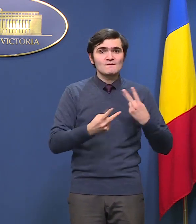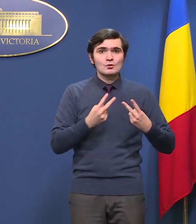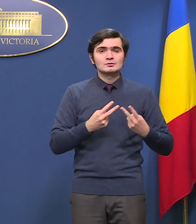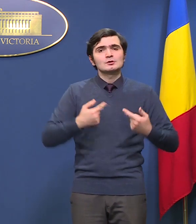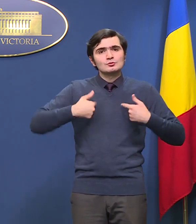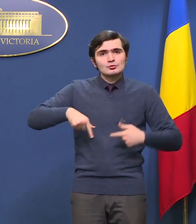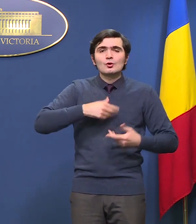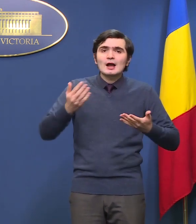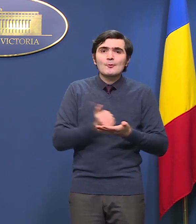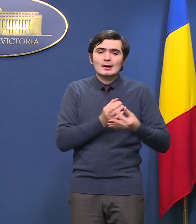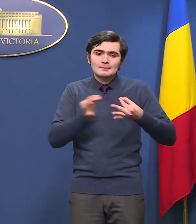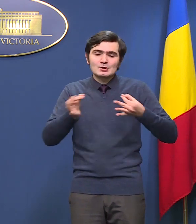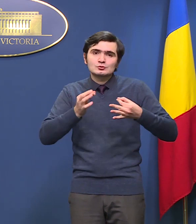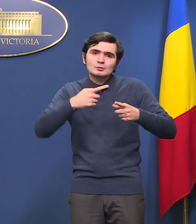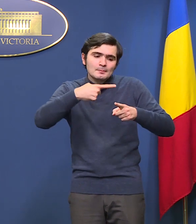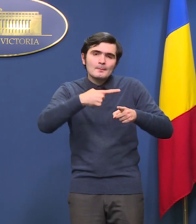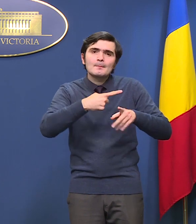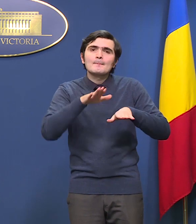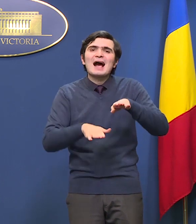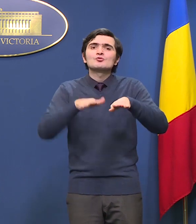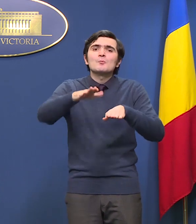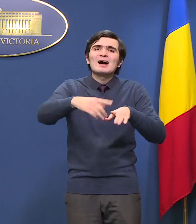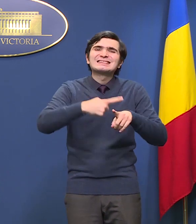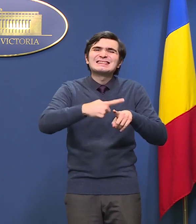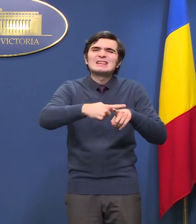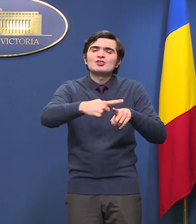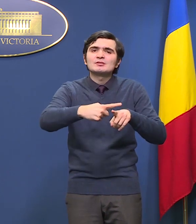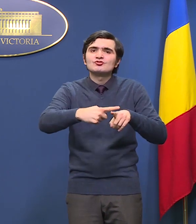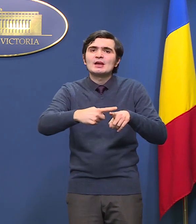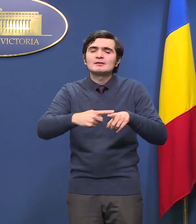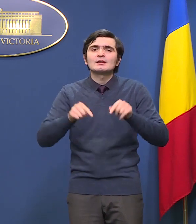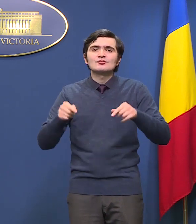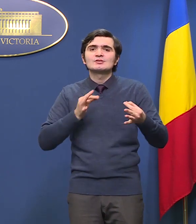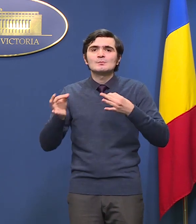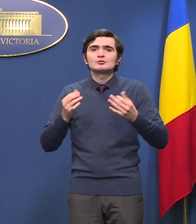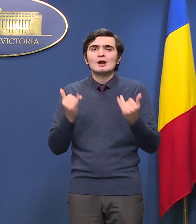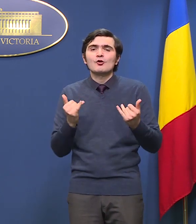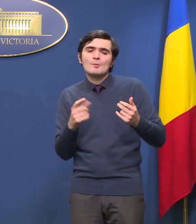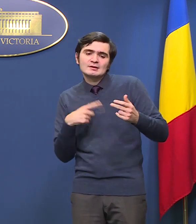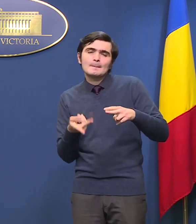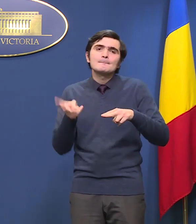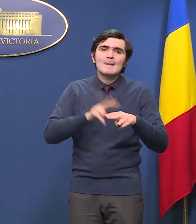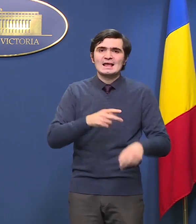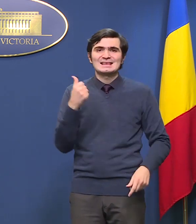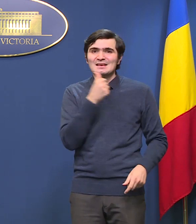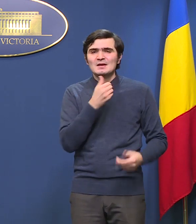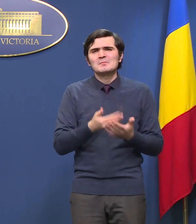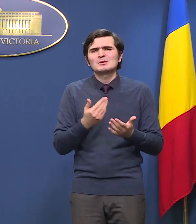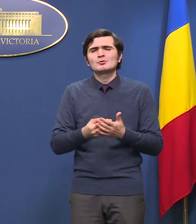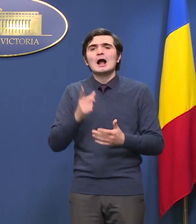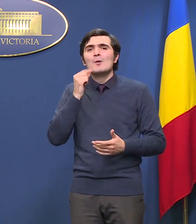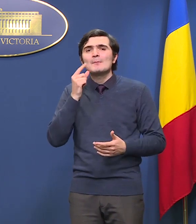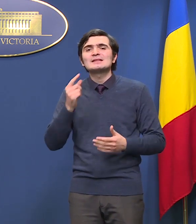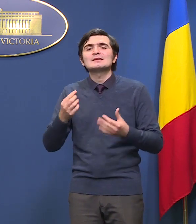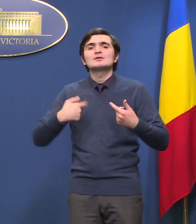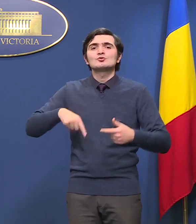graduale, măsuri care încetul cu încetul au devenit din ce în ce mai severe. Într-un fel și pentru pregătirea psihologică a